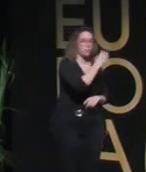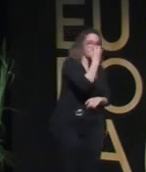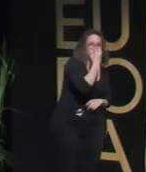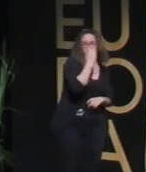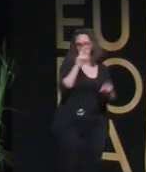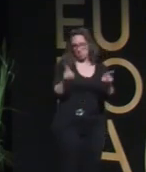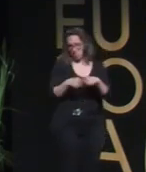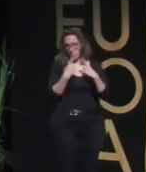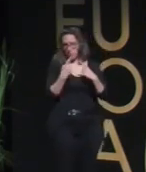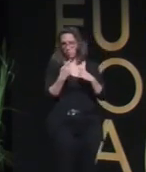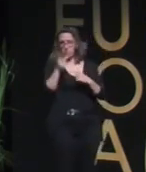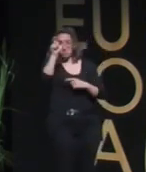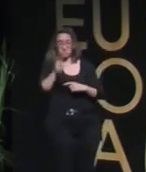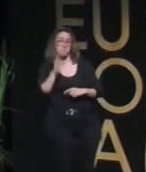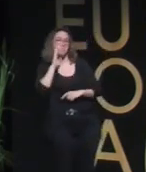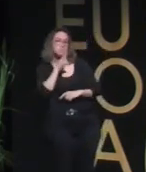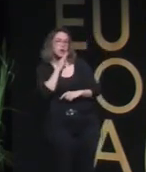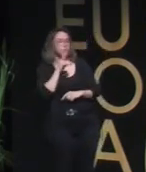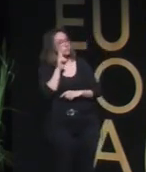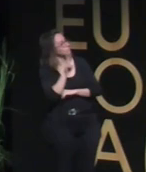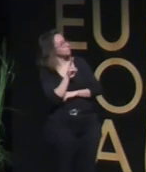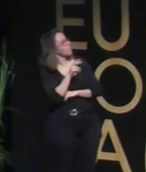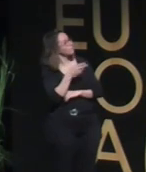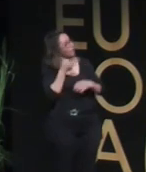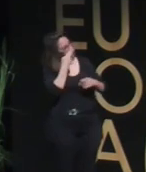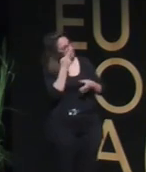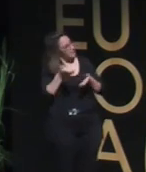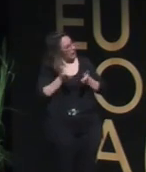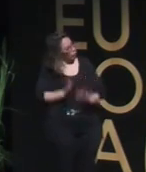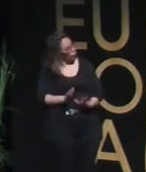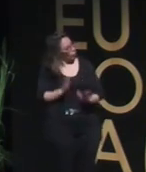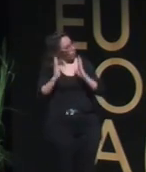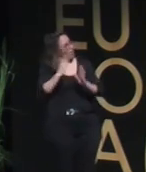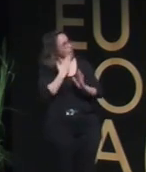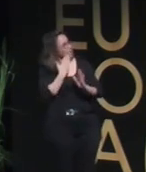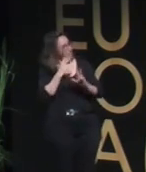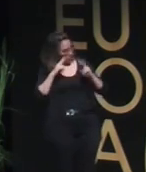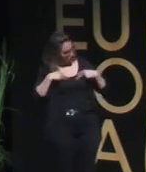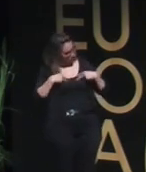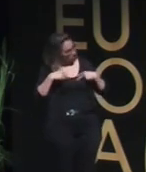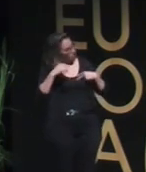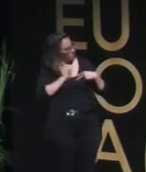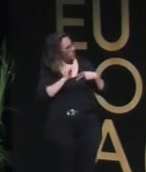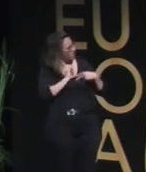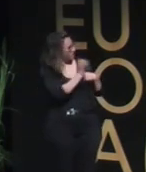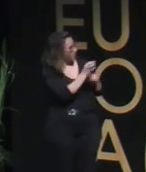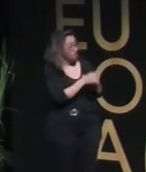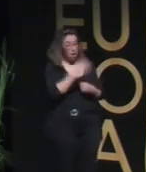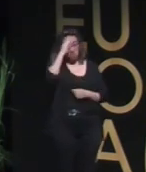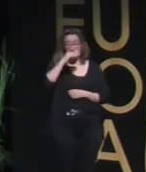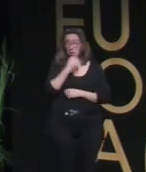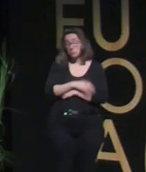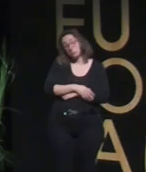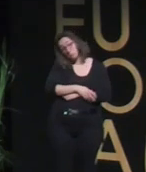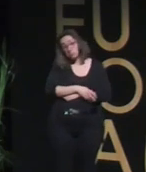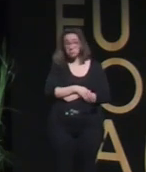madre, en plan, es interesante cómo nuestro hijo está buscando su propia identidad en esta edad, ¿no? ¿Vale? Y el padre, bueno, parece que